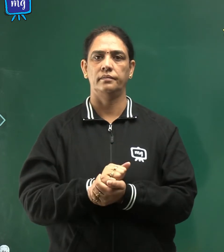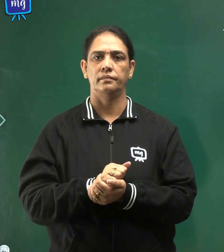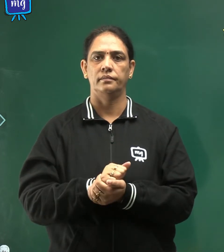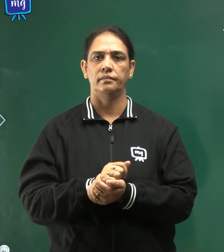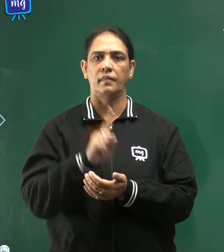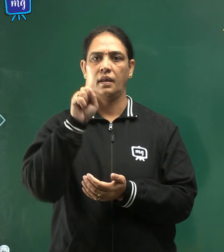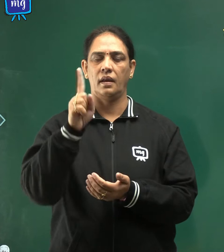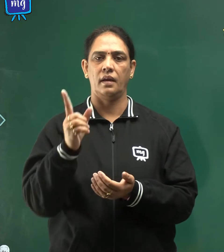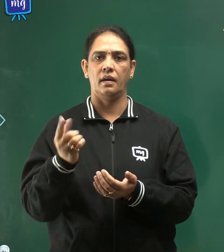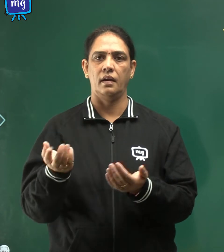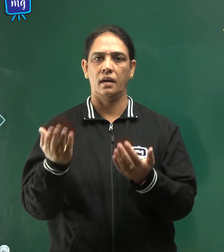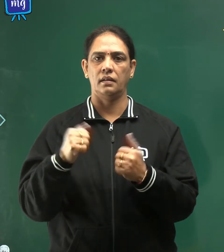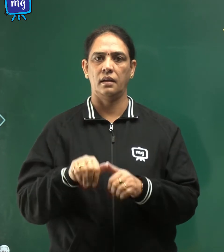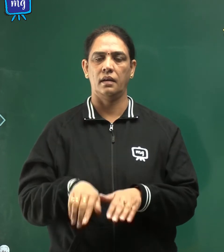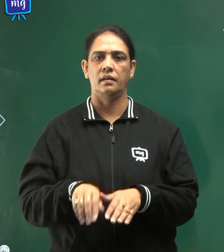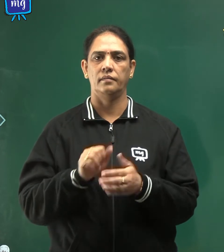1 आता है।